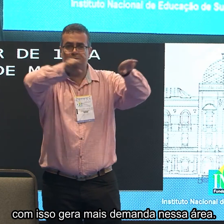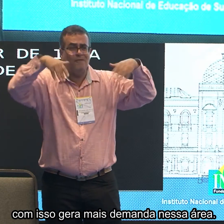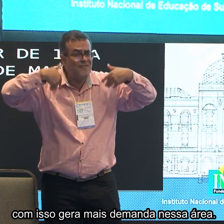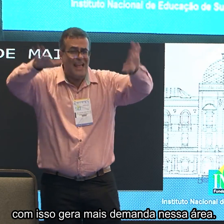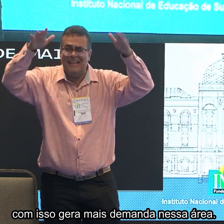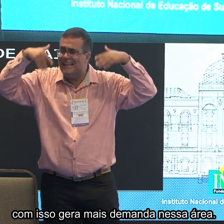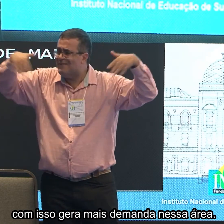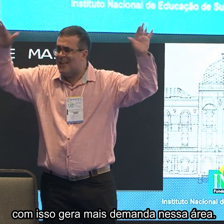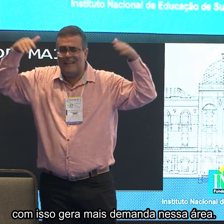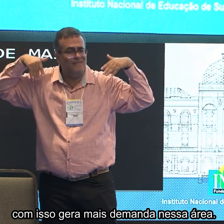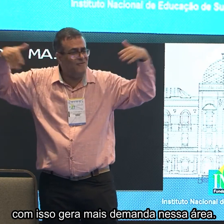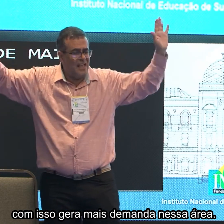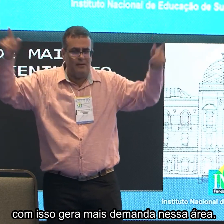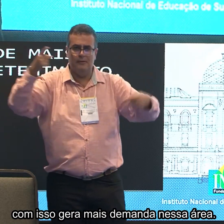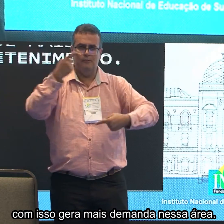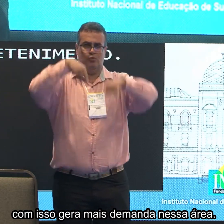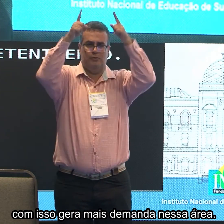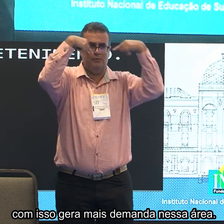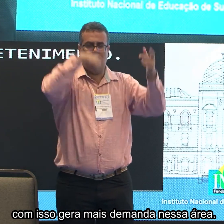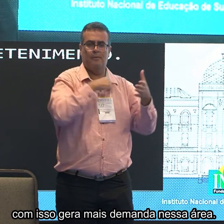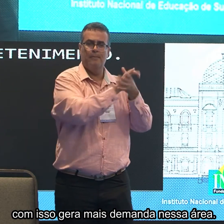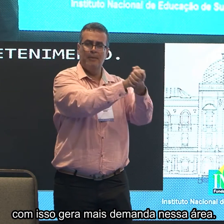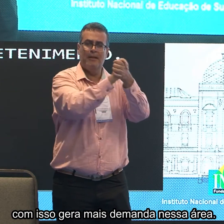gera mais demanda nessa área.